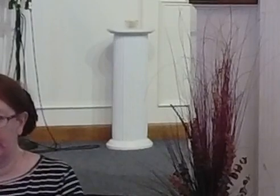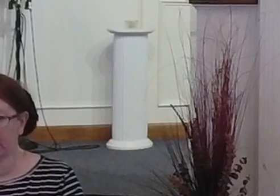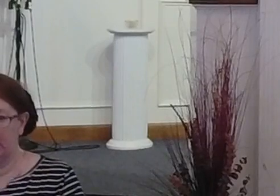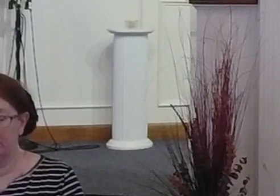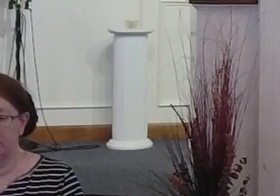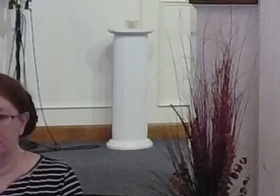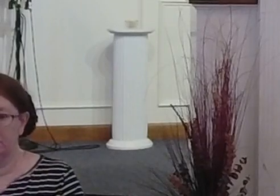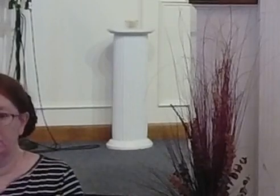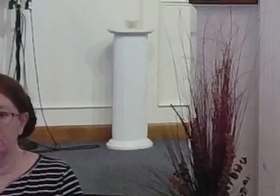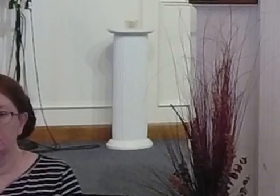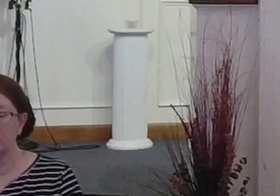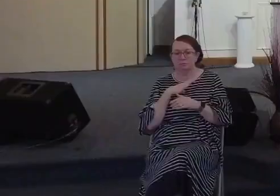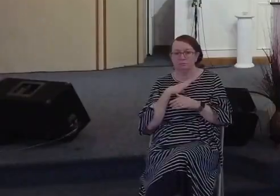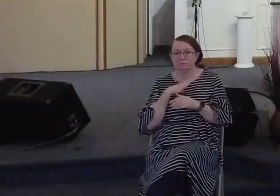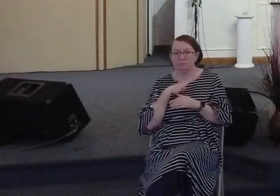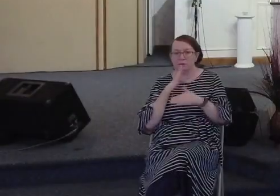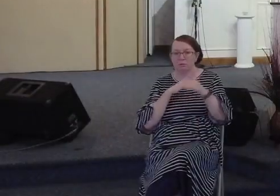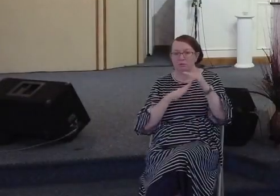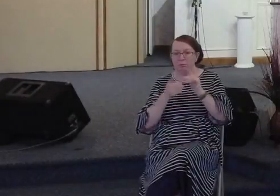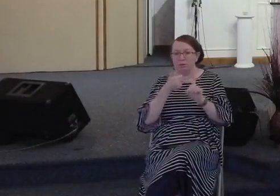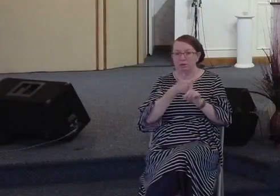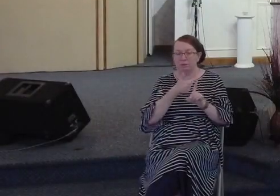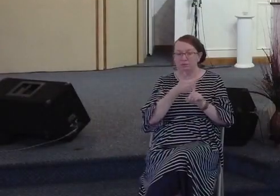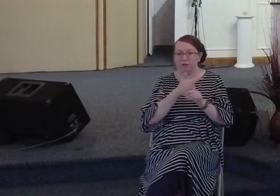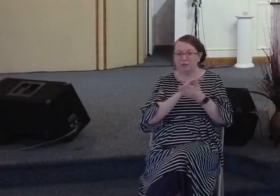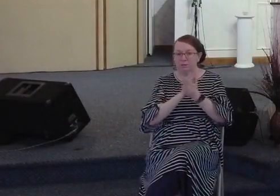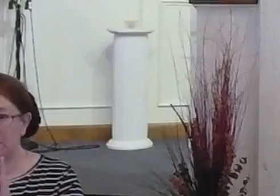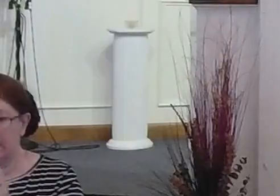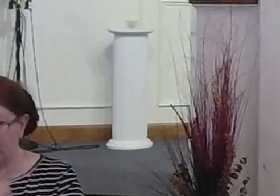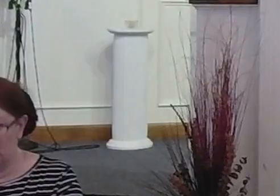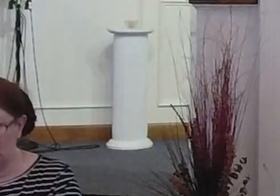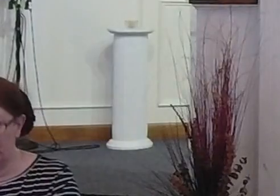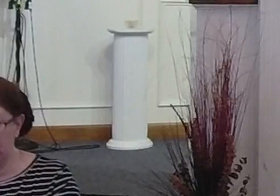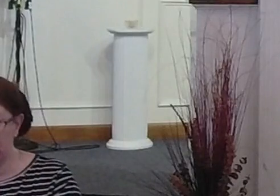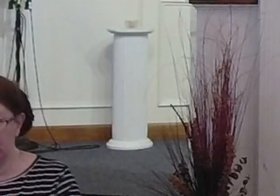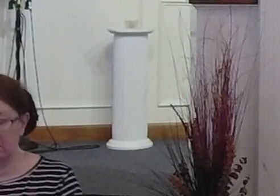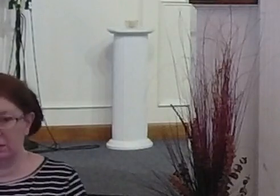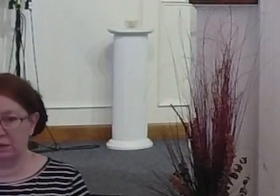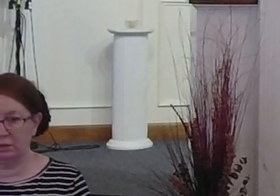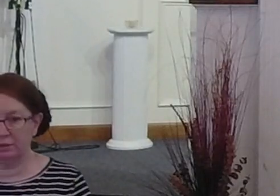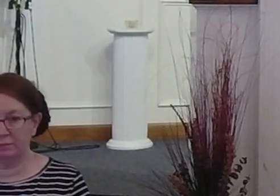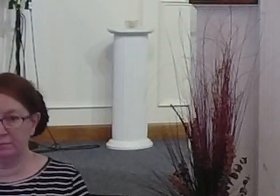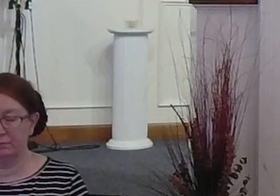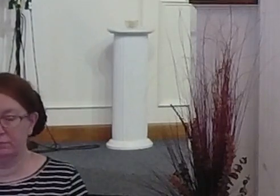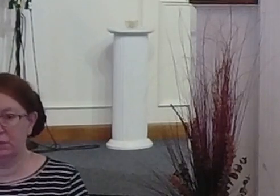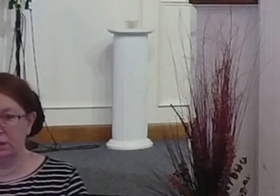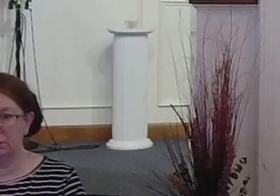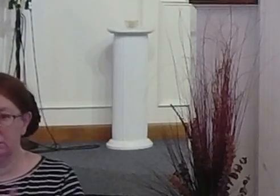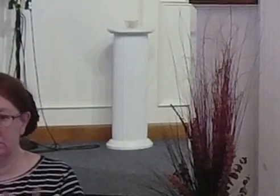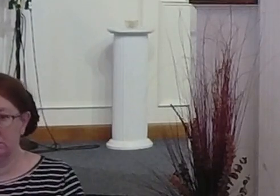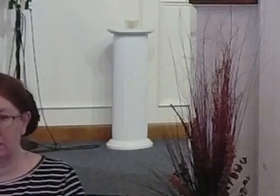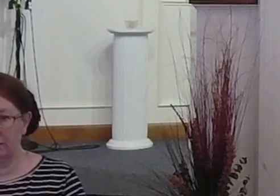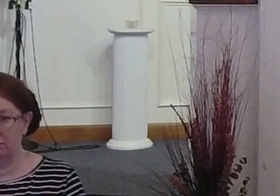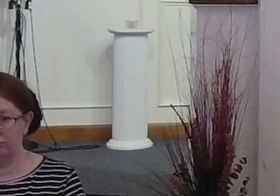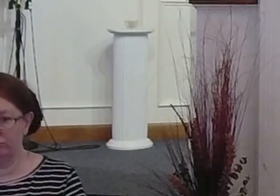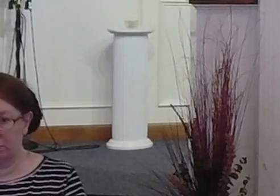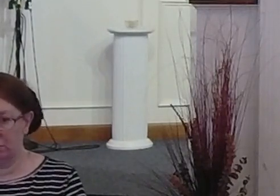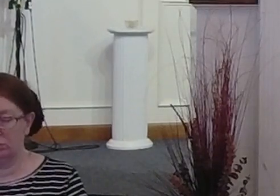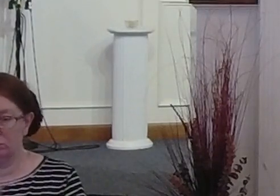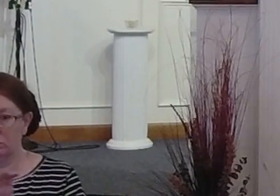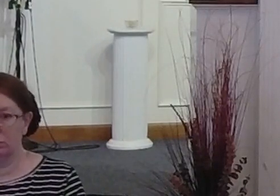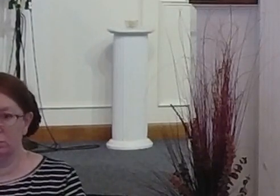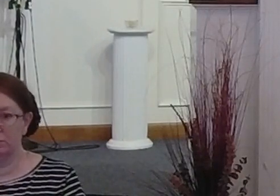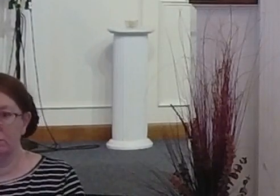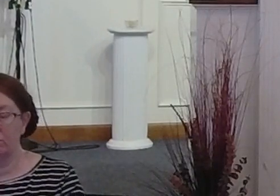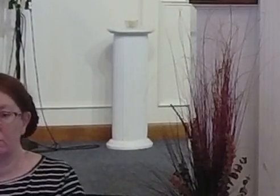hecho semejante a los hombres. Y habiendo sido hallado a la moda como hombre, se humilló y se hizo